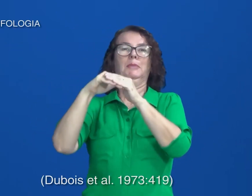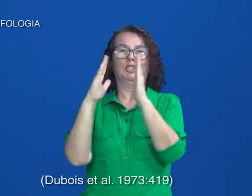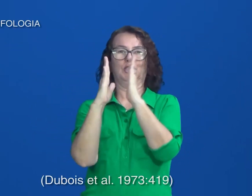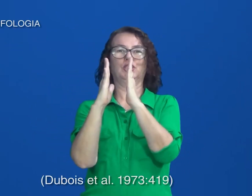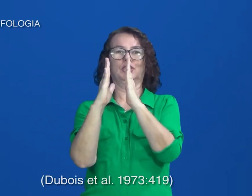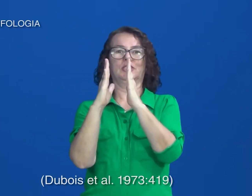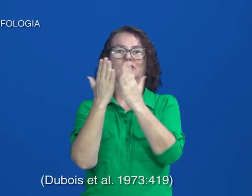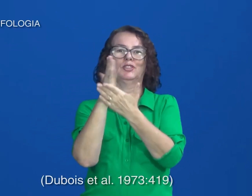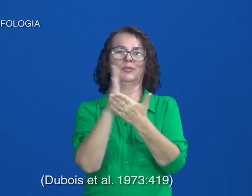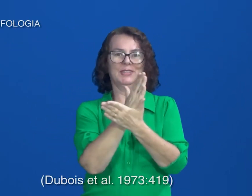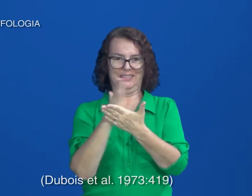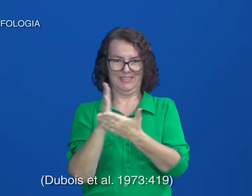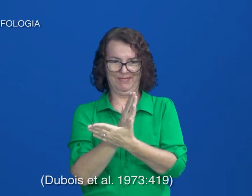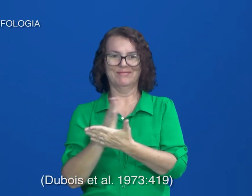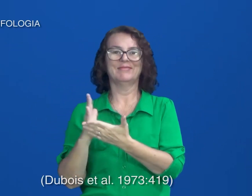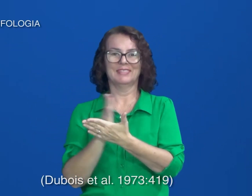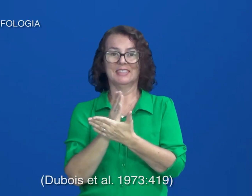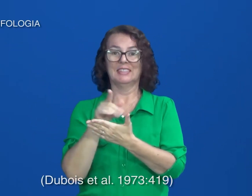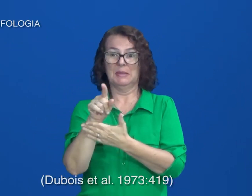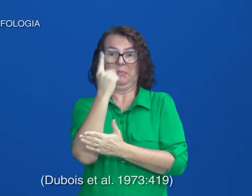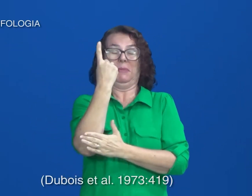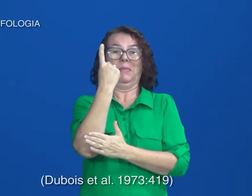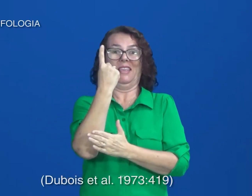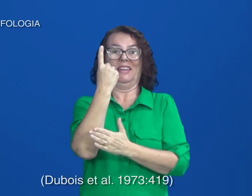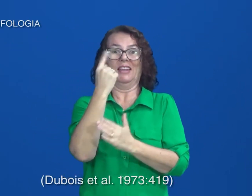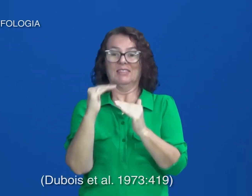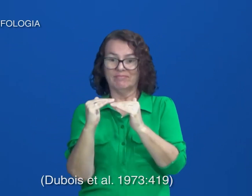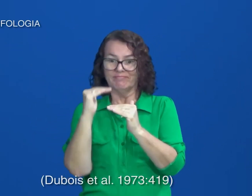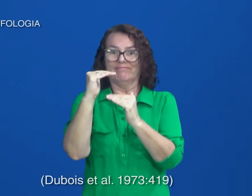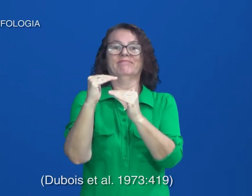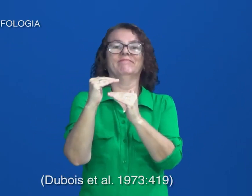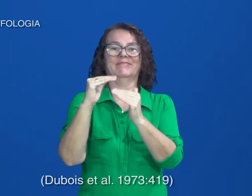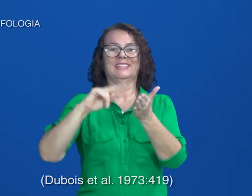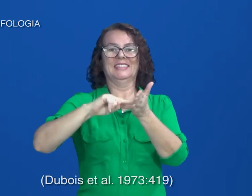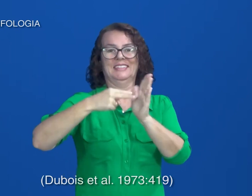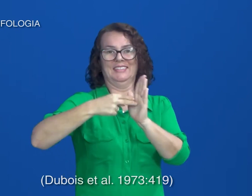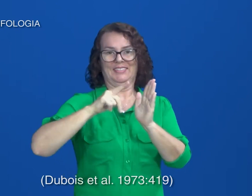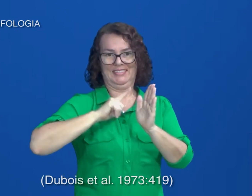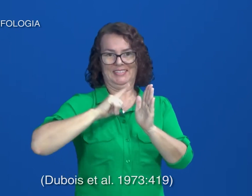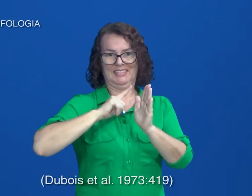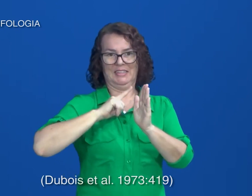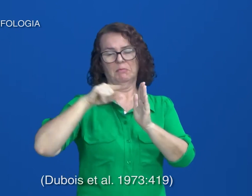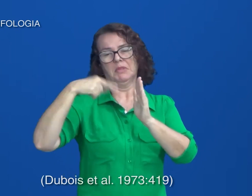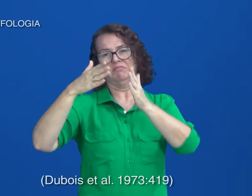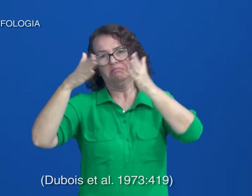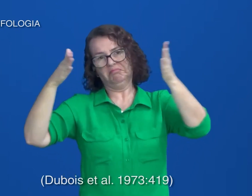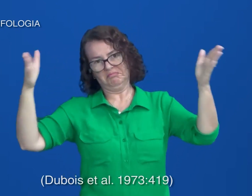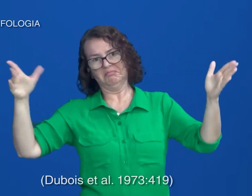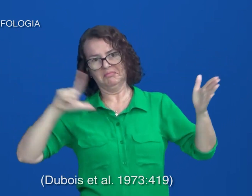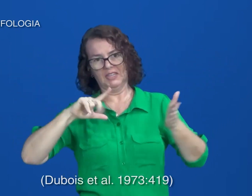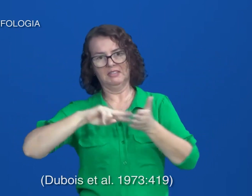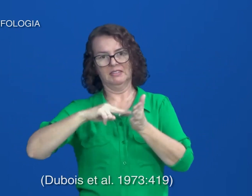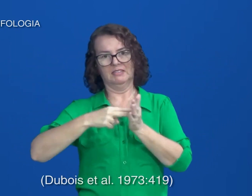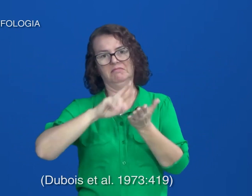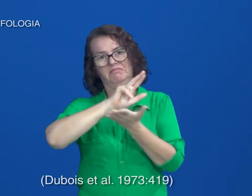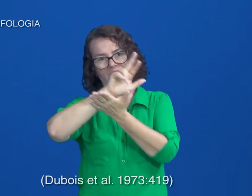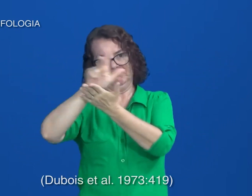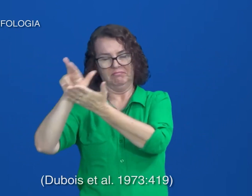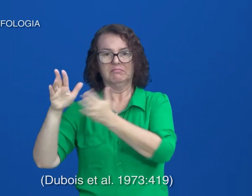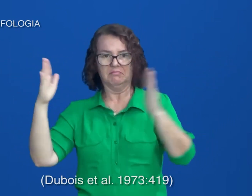com significado é o morfema. É a primeira. É o primeiro nível. A partir disso, tem outras combinações com mais